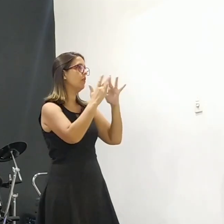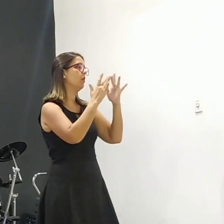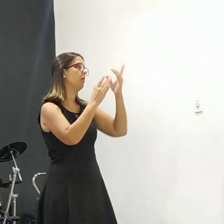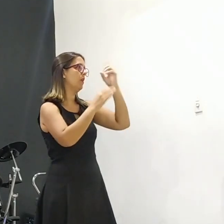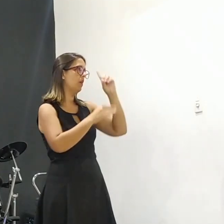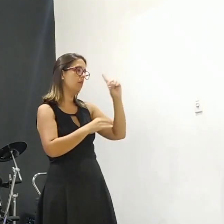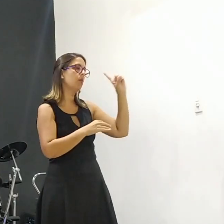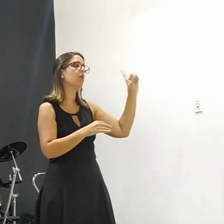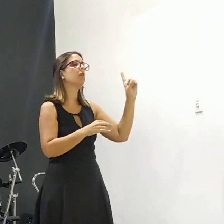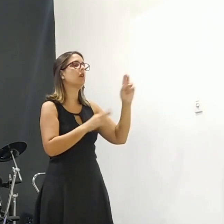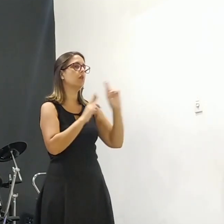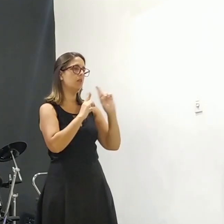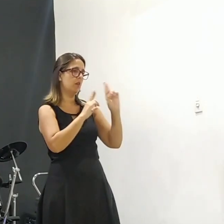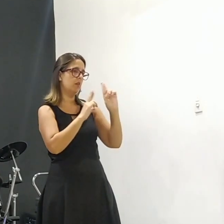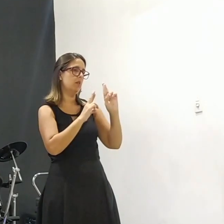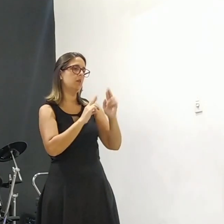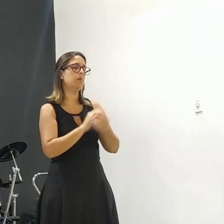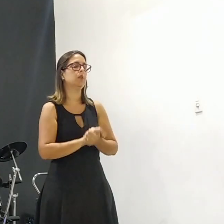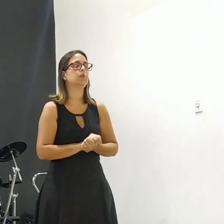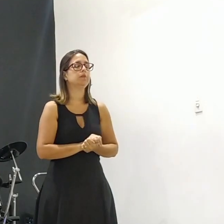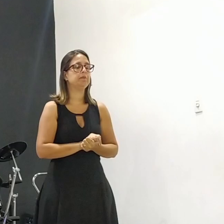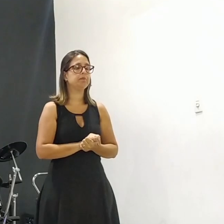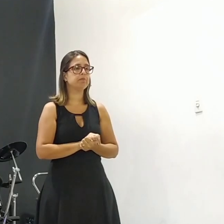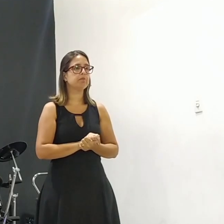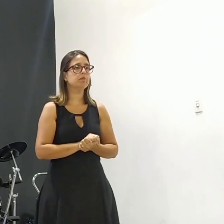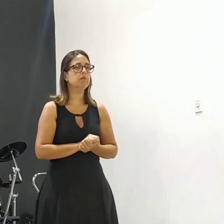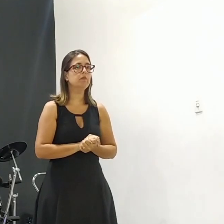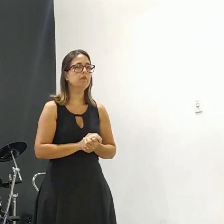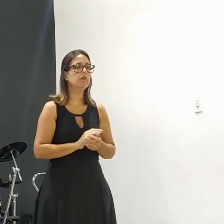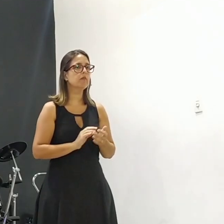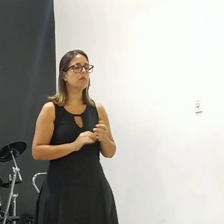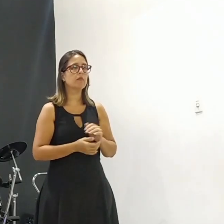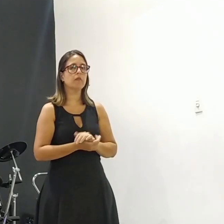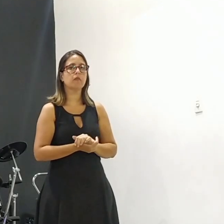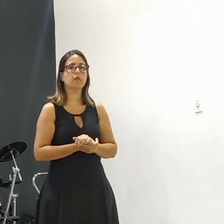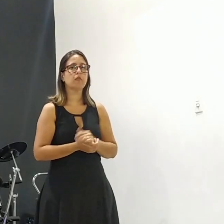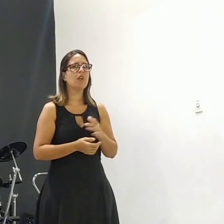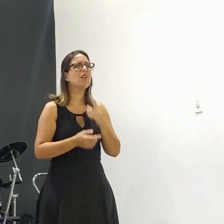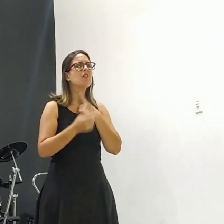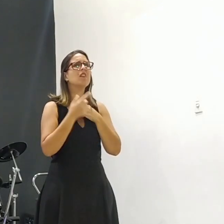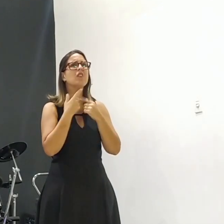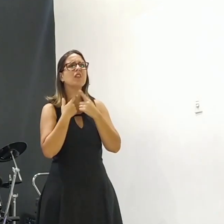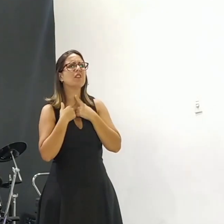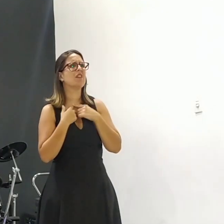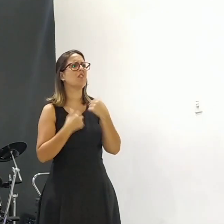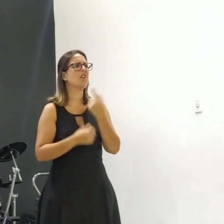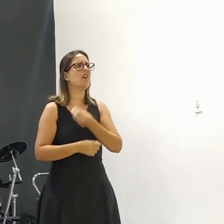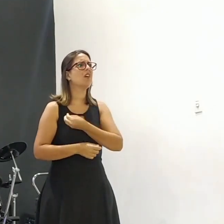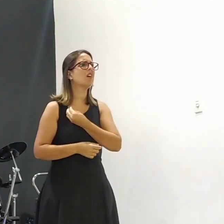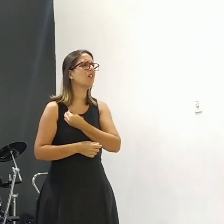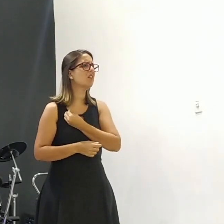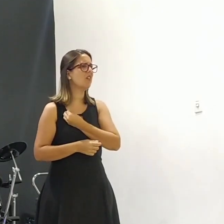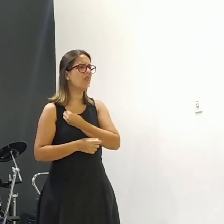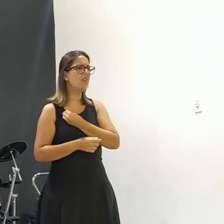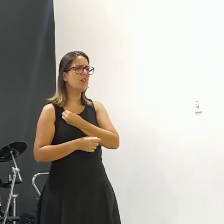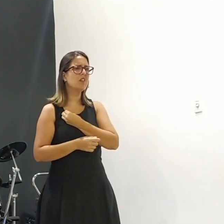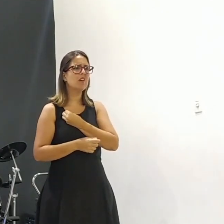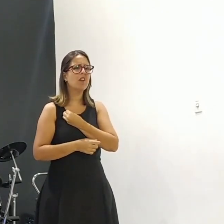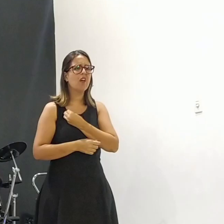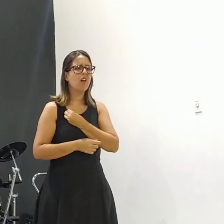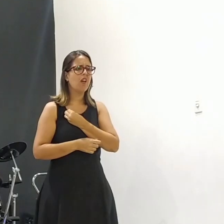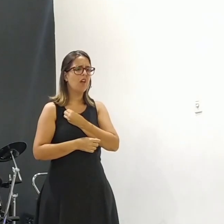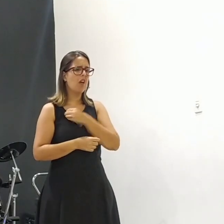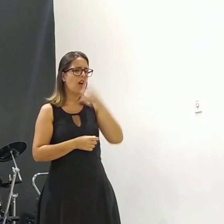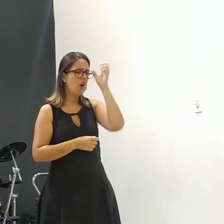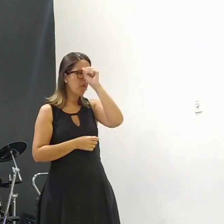profundas, num nível de relacionamento com Ele. Ele não deseja que a gente passe toda a nossa vida com água no tornozelo,